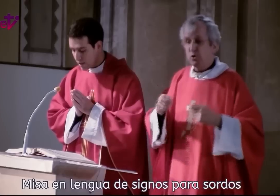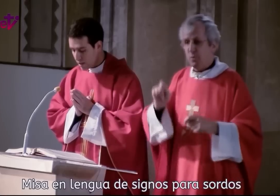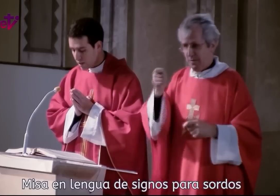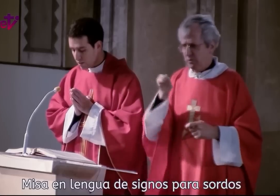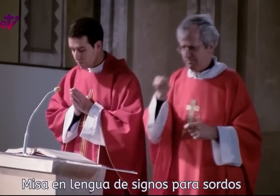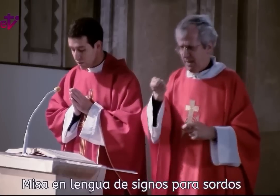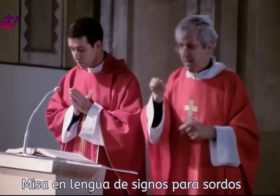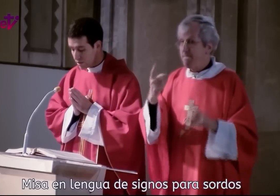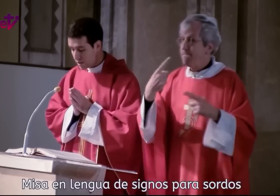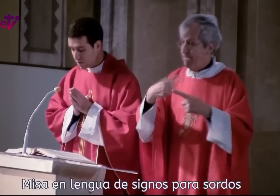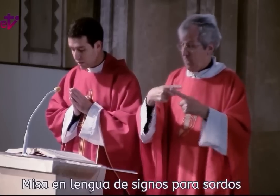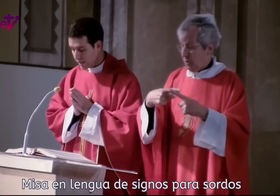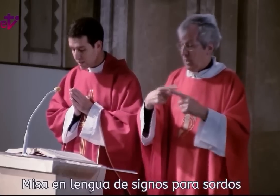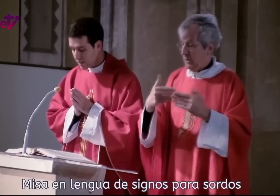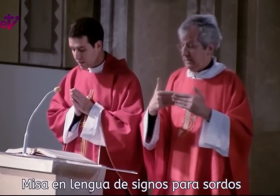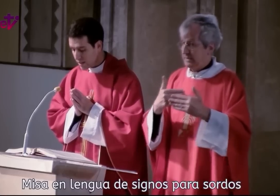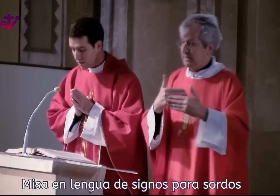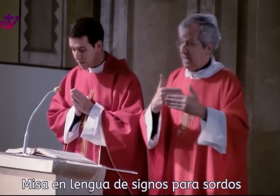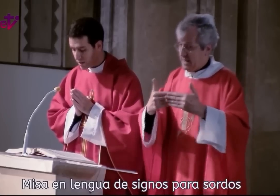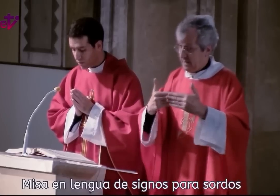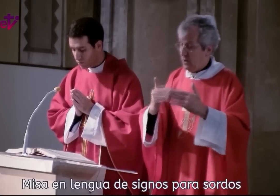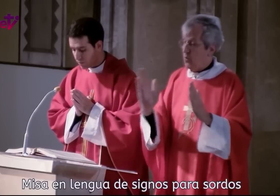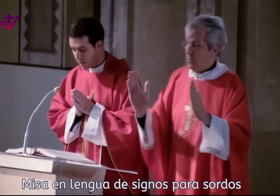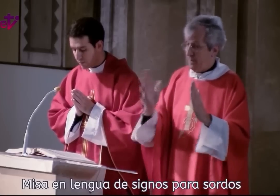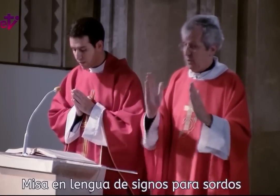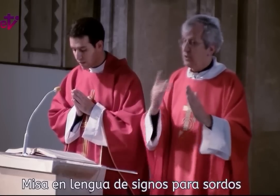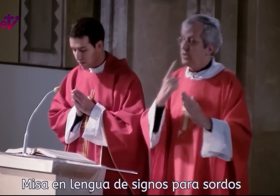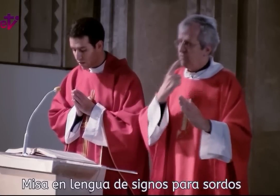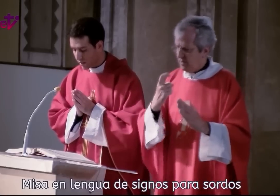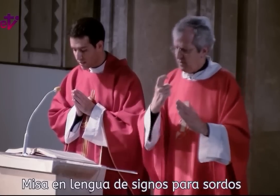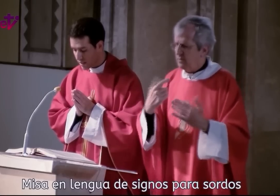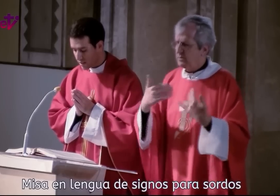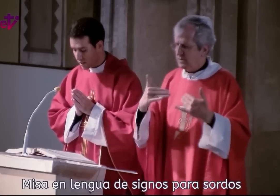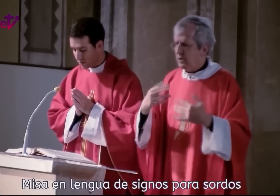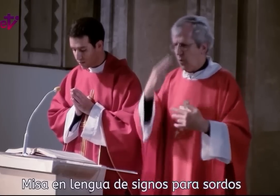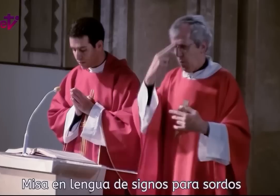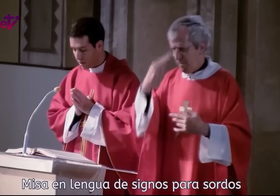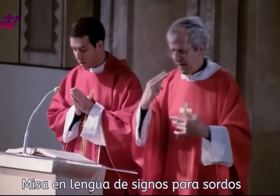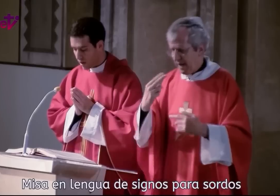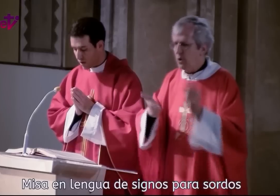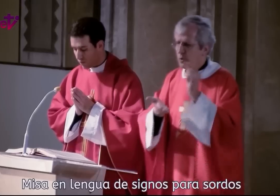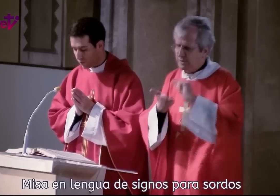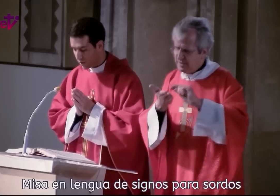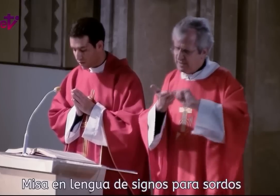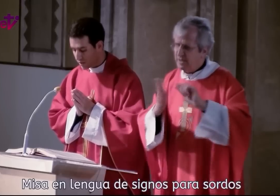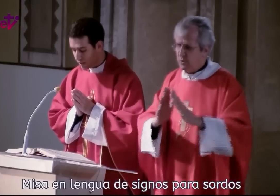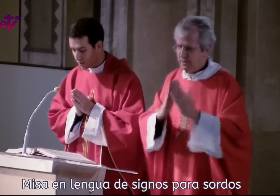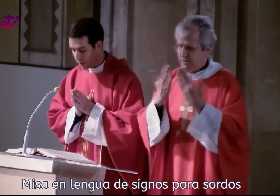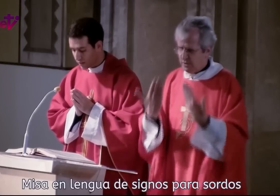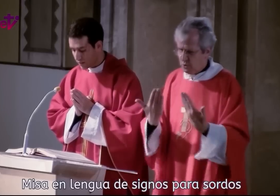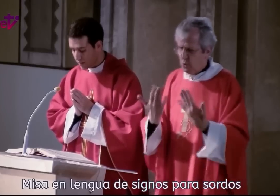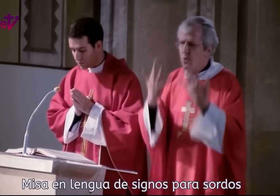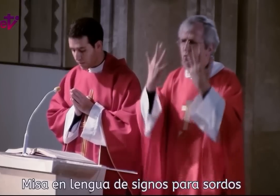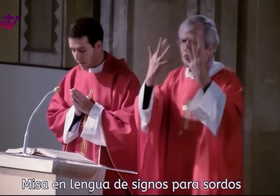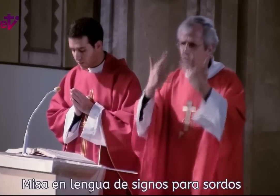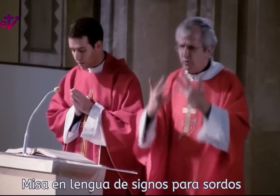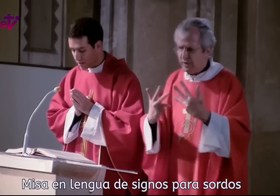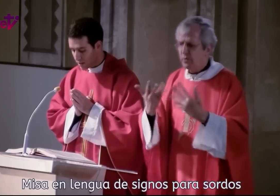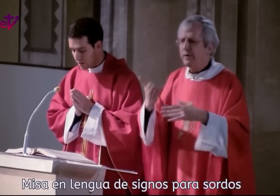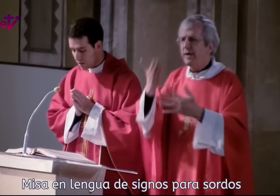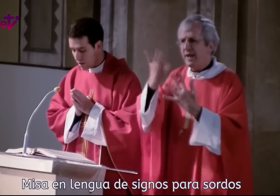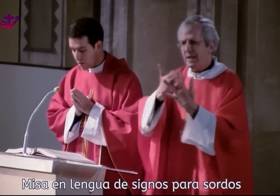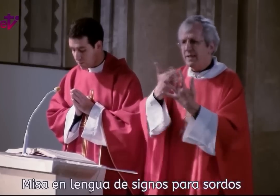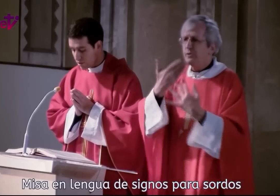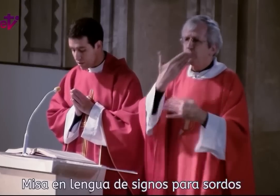una, porque os digo que es necesario que se cumpla en mí lo que está escrito: fue contado entre los